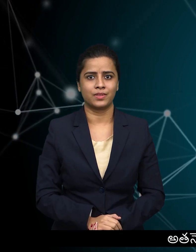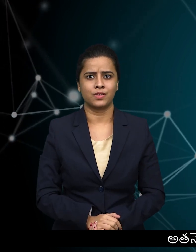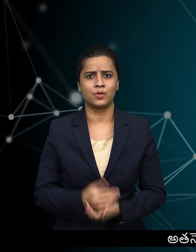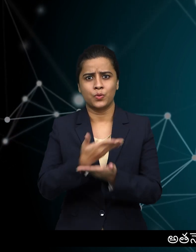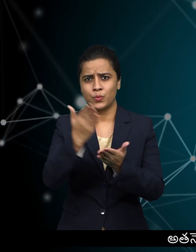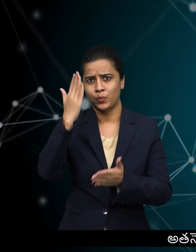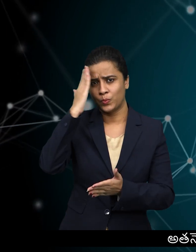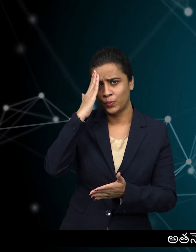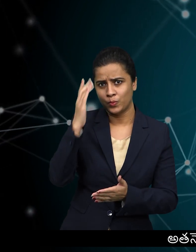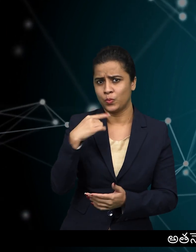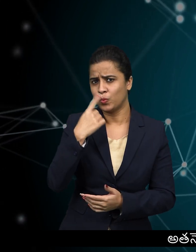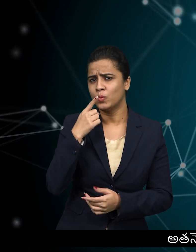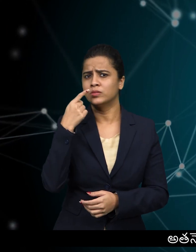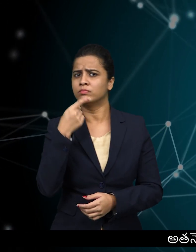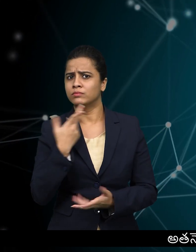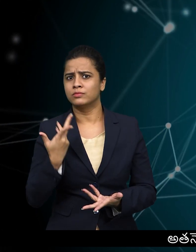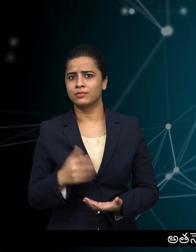అతనెవరో తెలుసా?